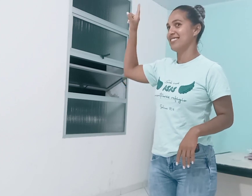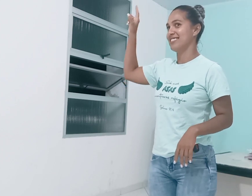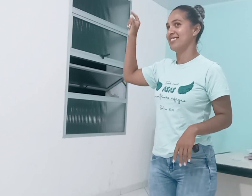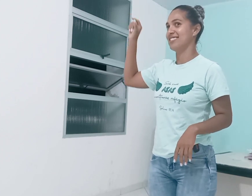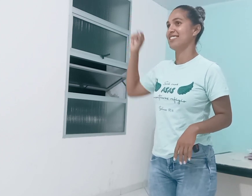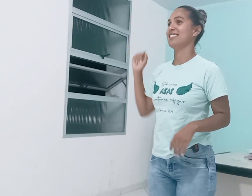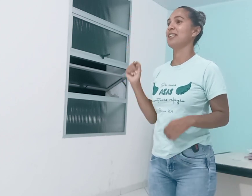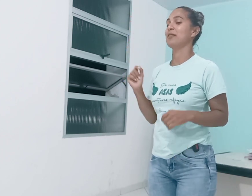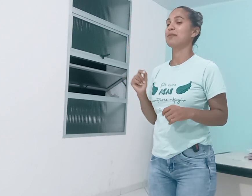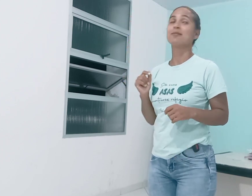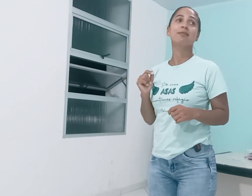Dia.